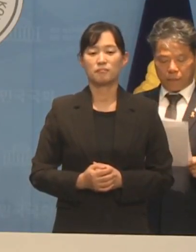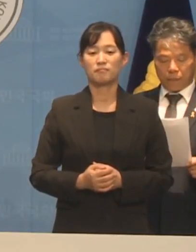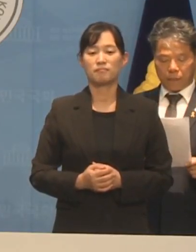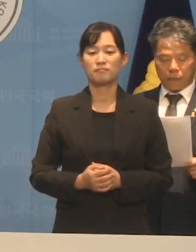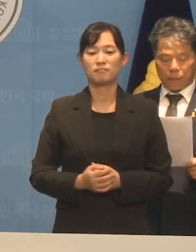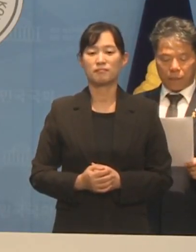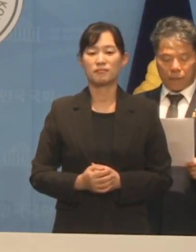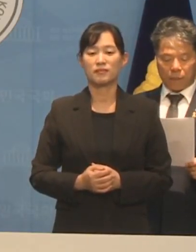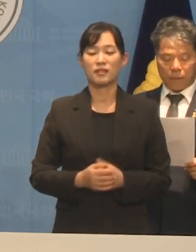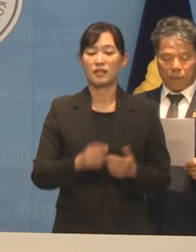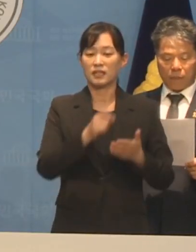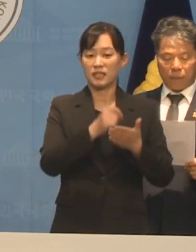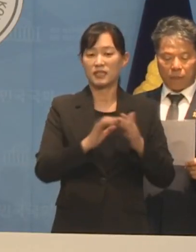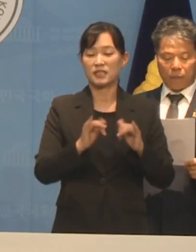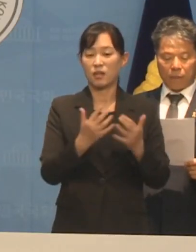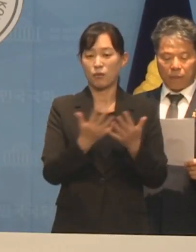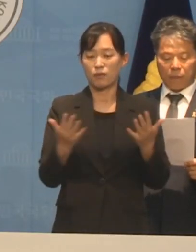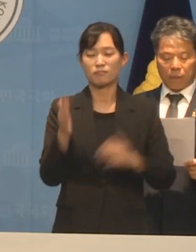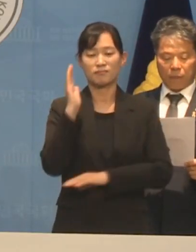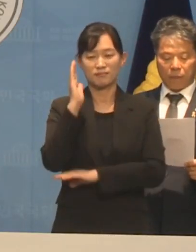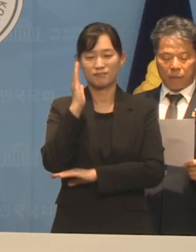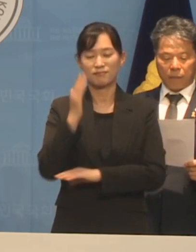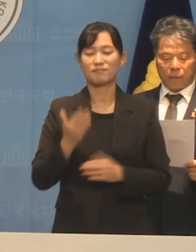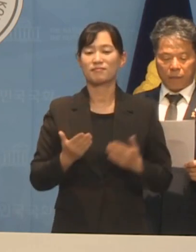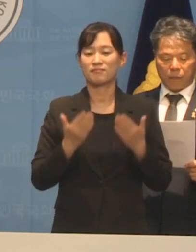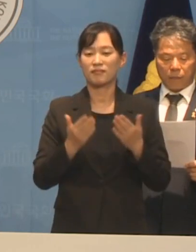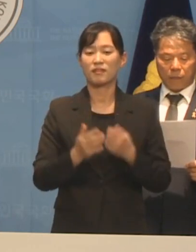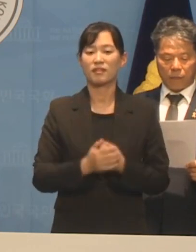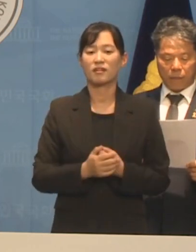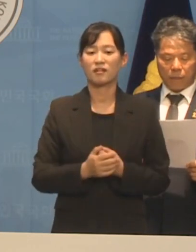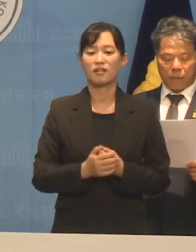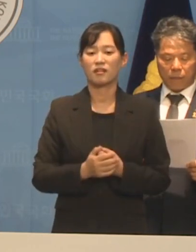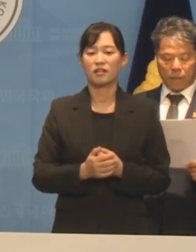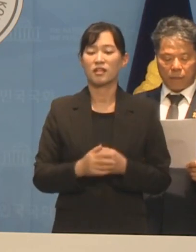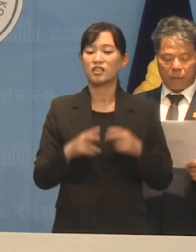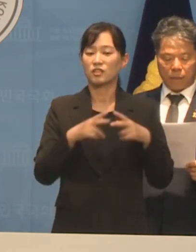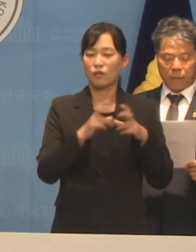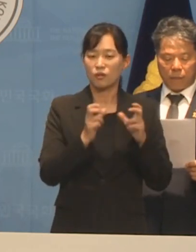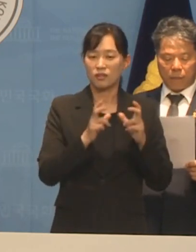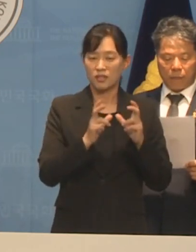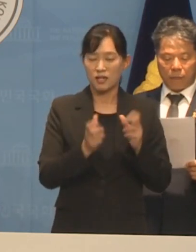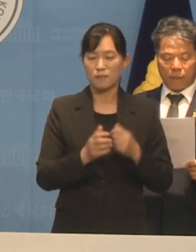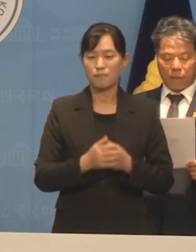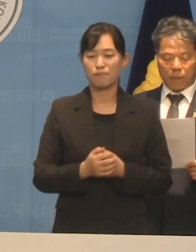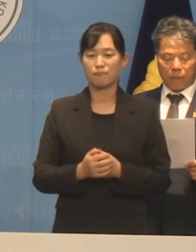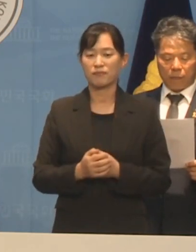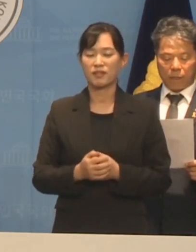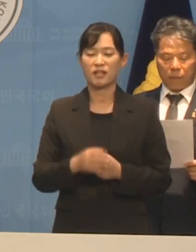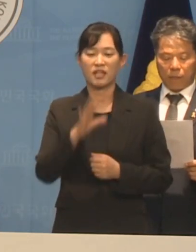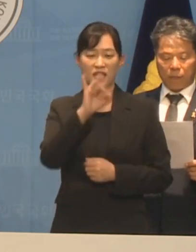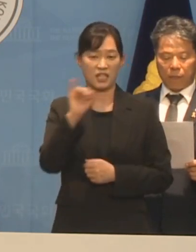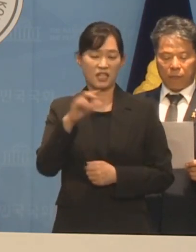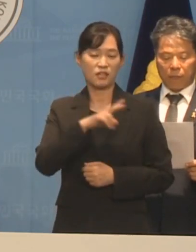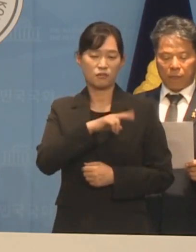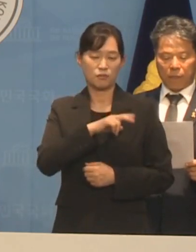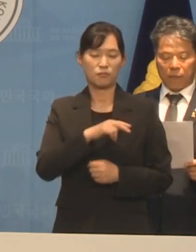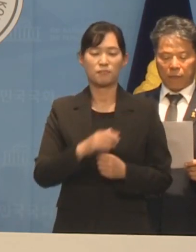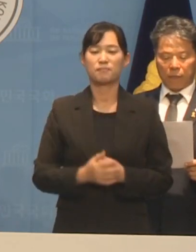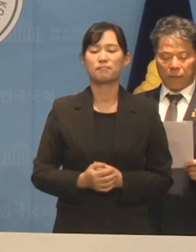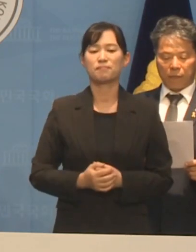네, 기자회견문을 낭독하도록 하겠습니다. 저는 경기도 성남 중원의 이수진 국회의원입니다.